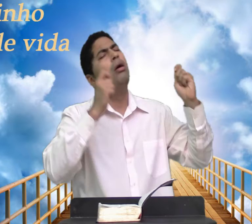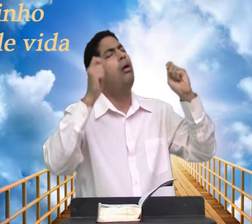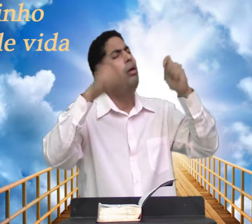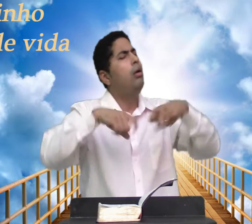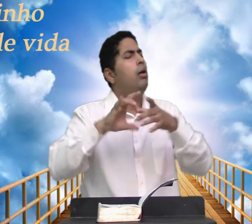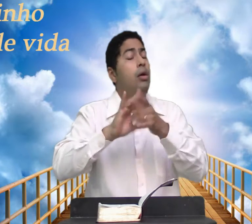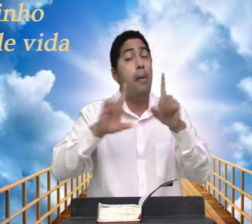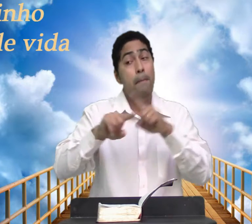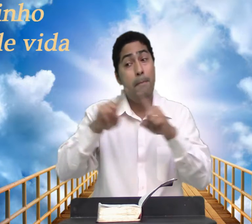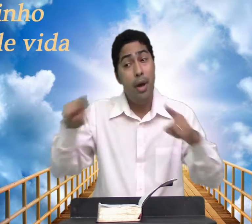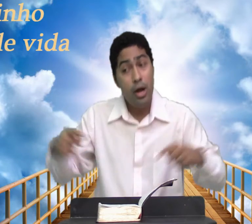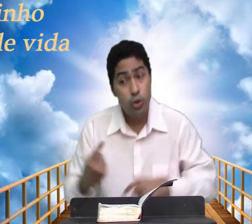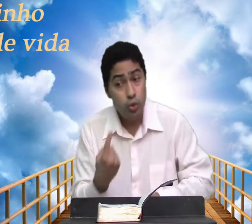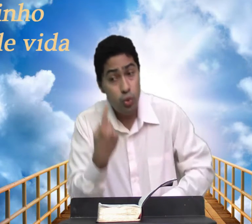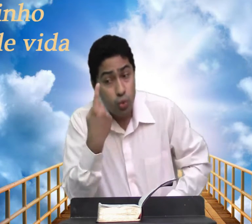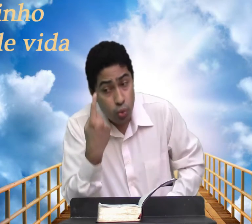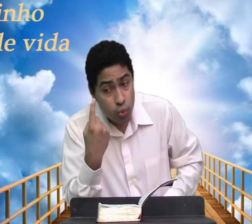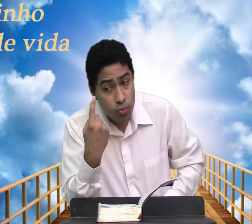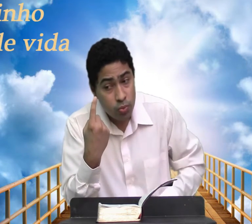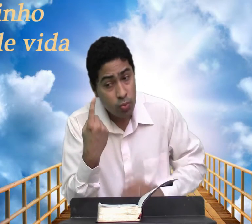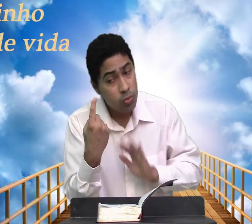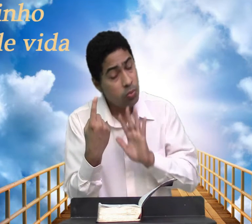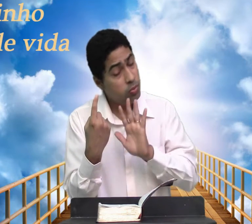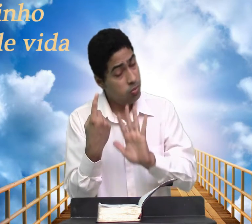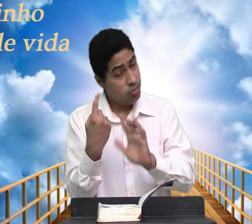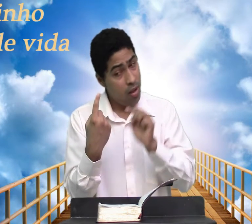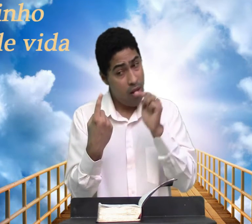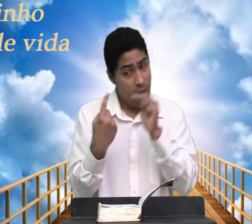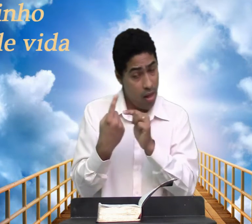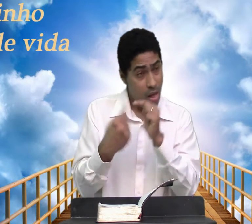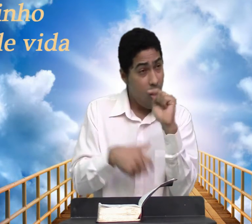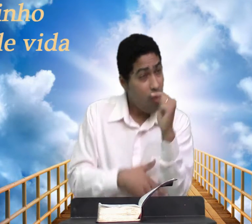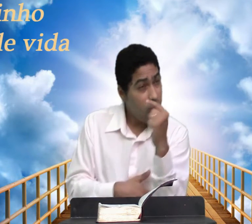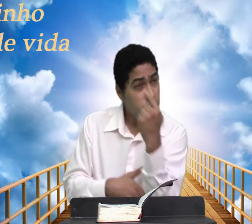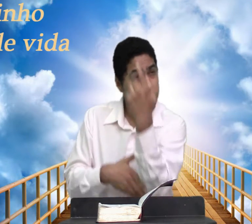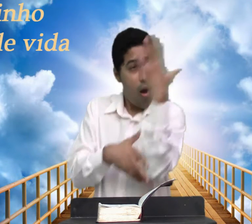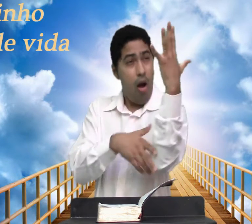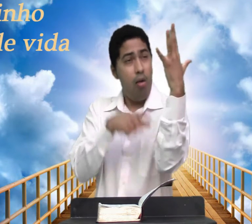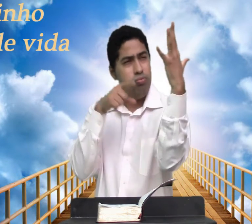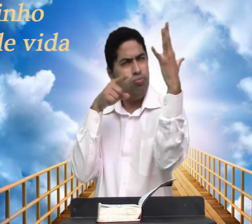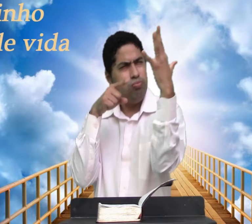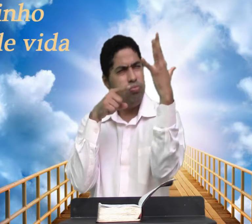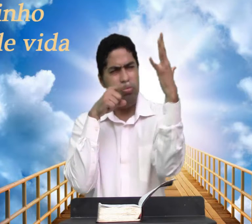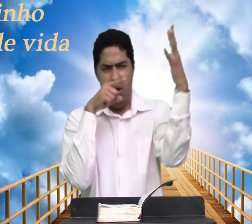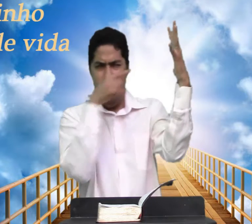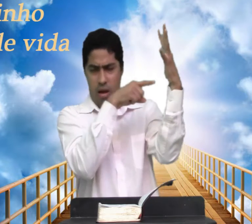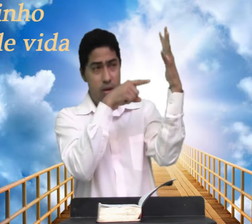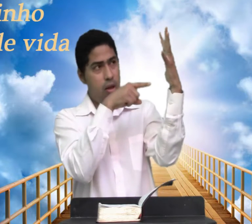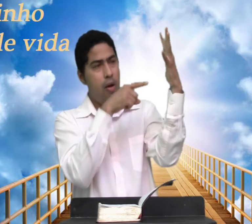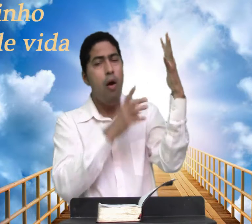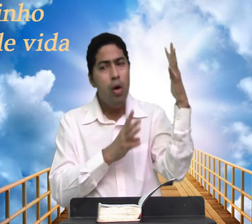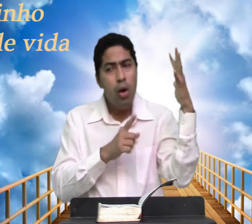uma fruta eles não poderiam comer, a fruta daquela árvore que ficava no meio do jardim, que